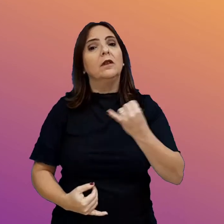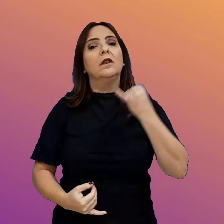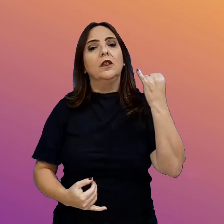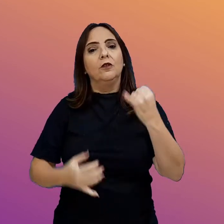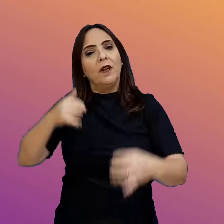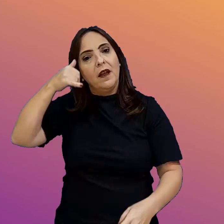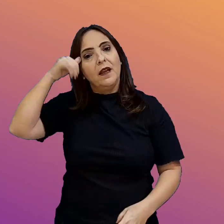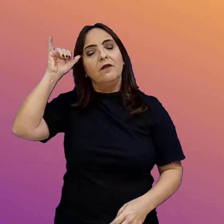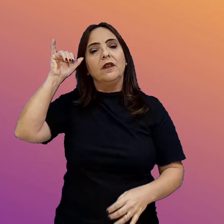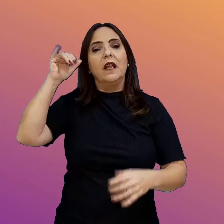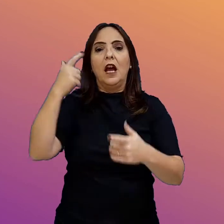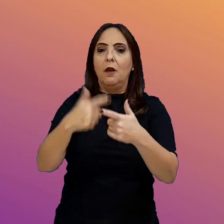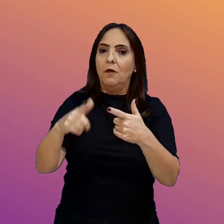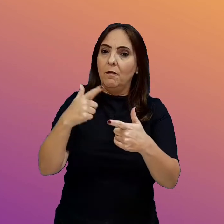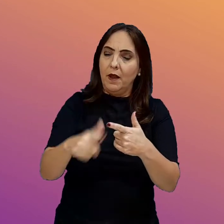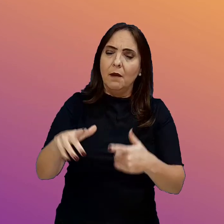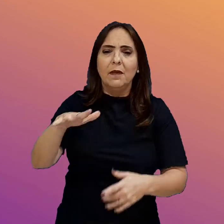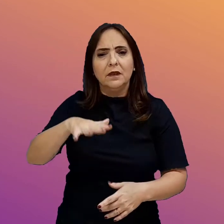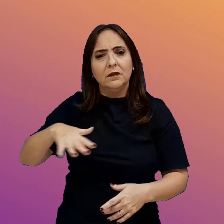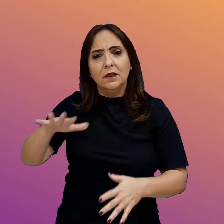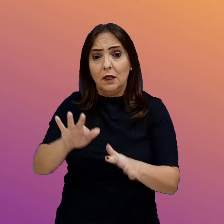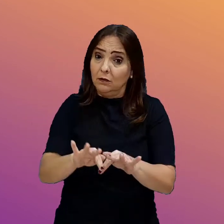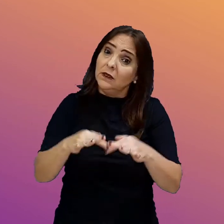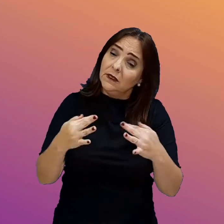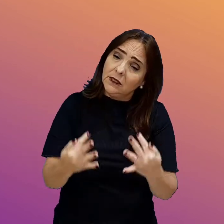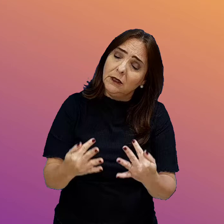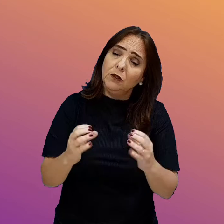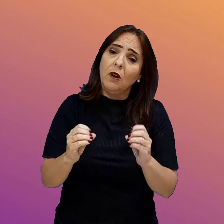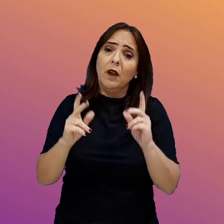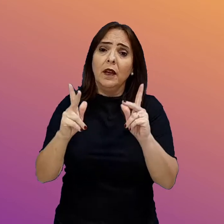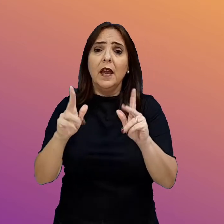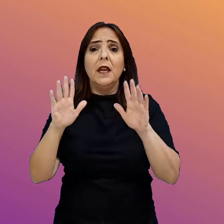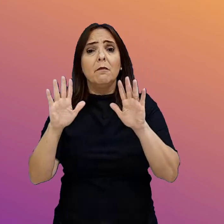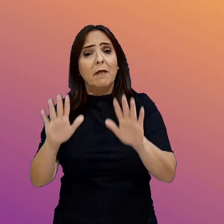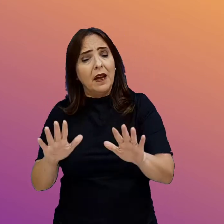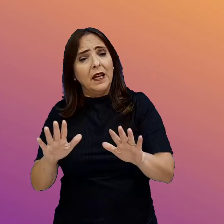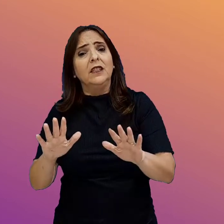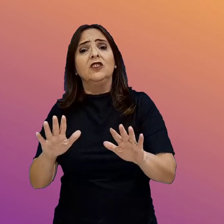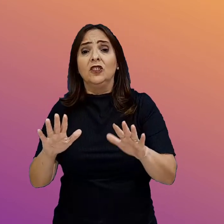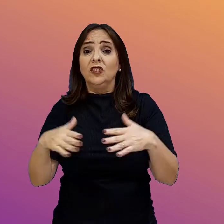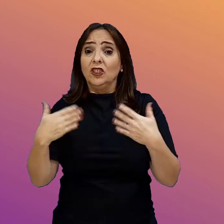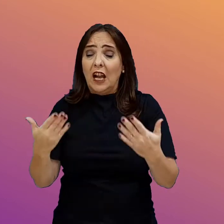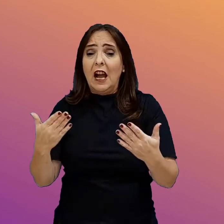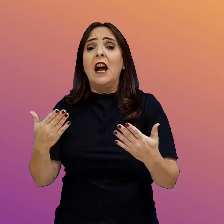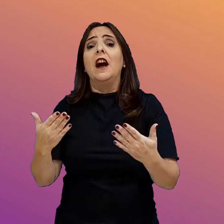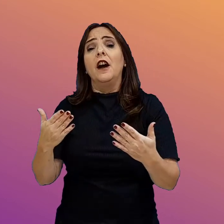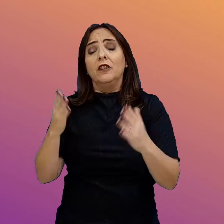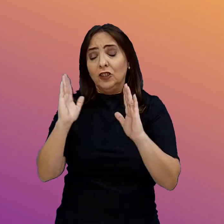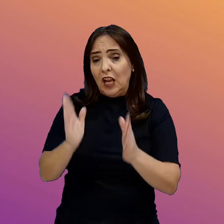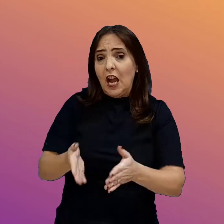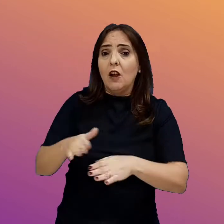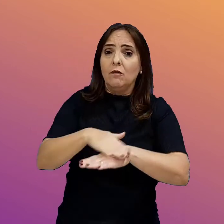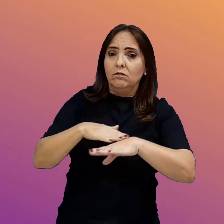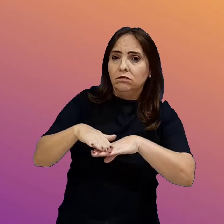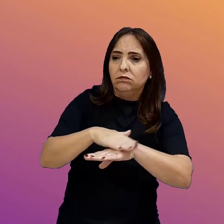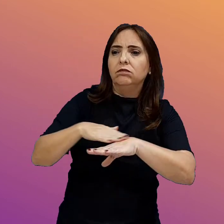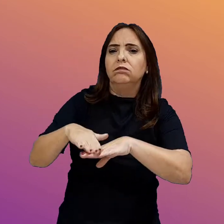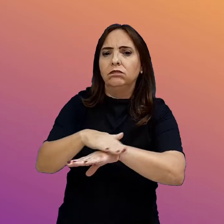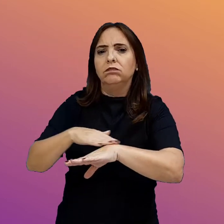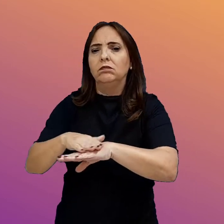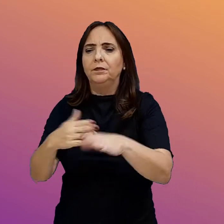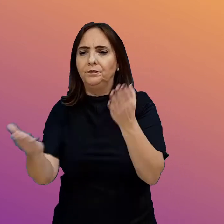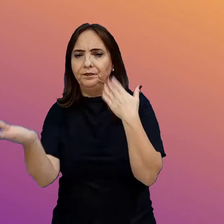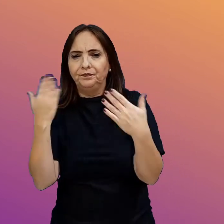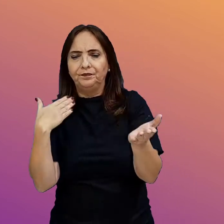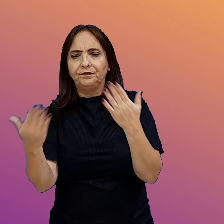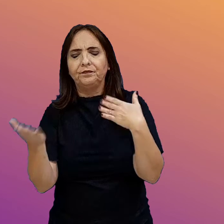foi uma situaçãozinha simples, uma situação corriqueira, mas é um princípio que você lança ali na mesa e os filhos vão absorvendo,